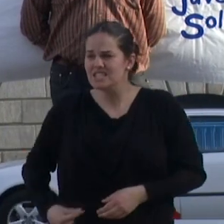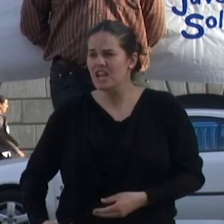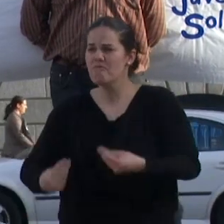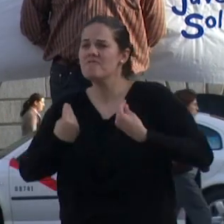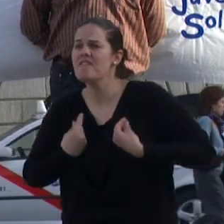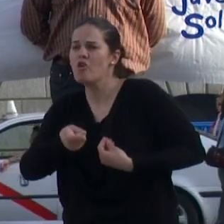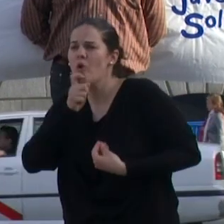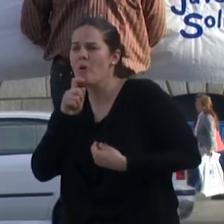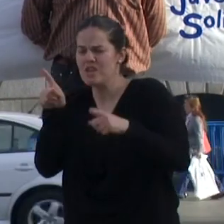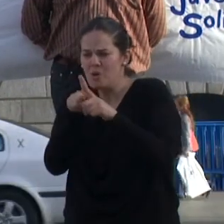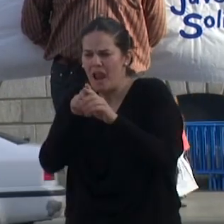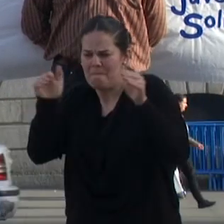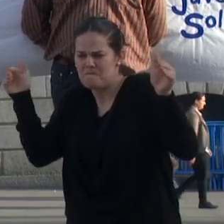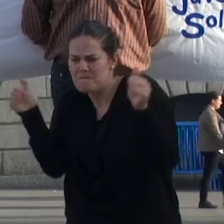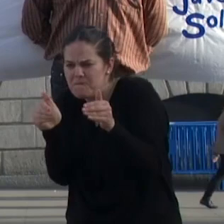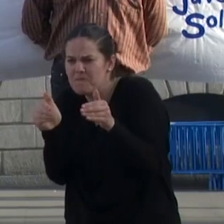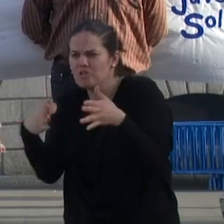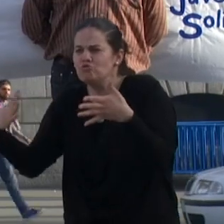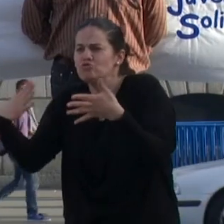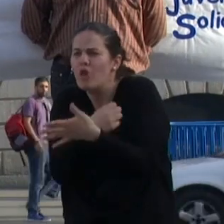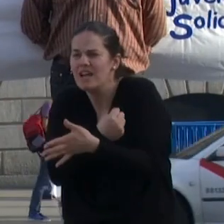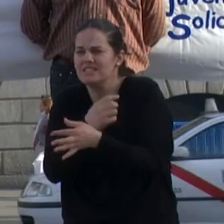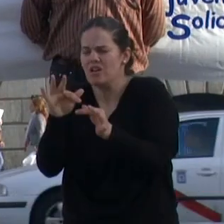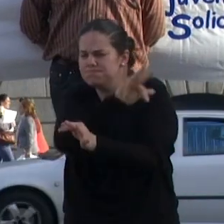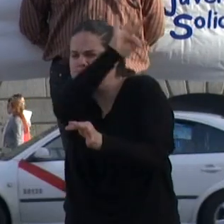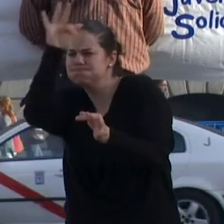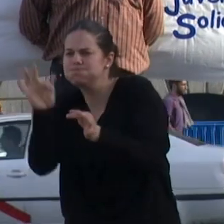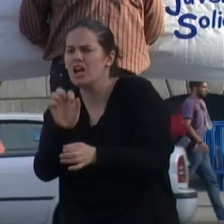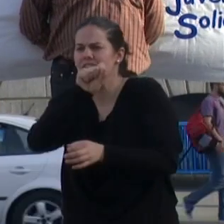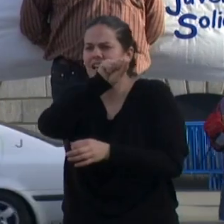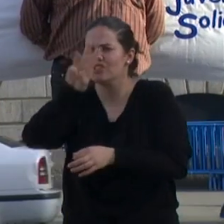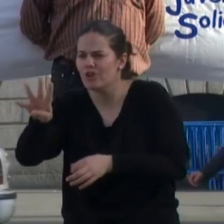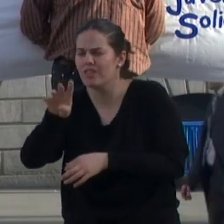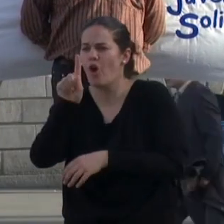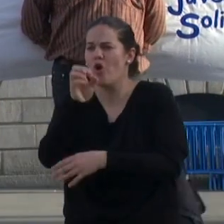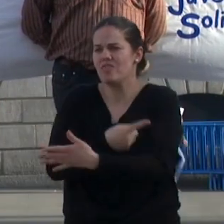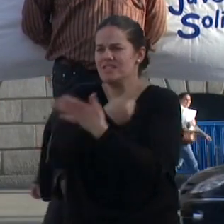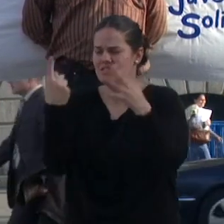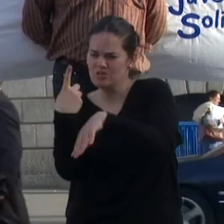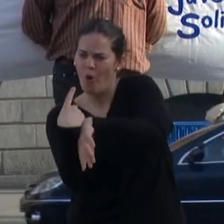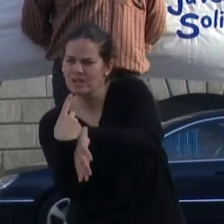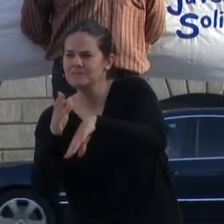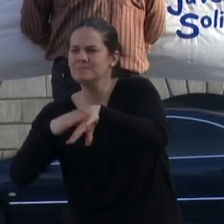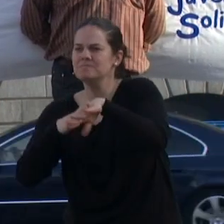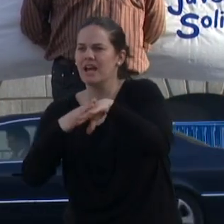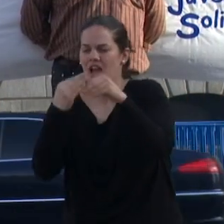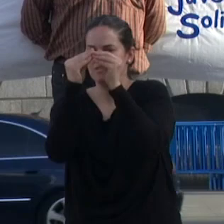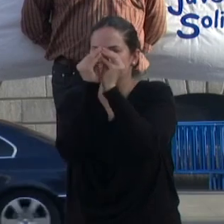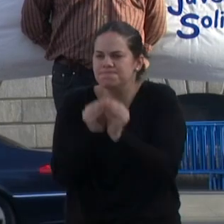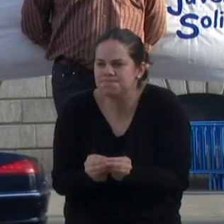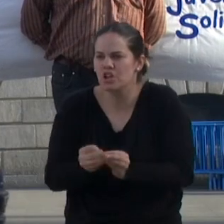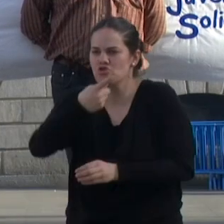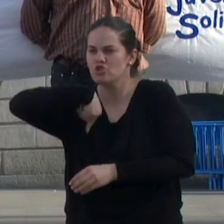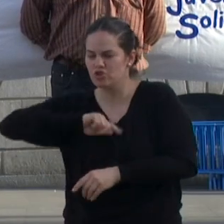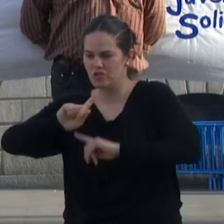auténticos campos de concentración en jornadas de 14 y 16 horas para fabricar lo que